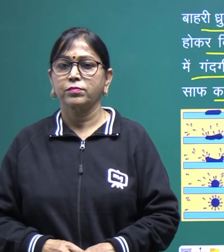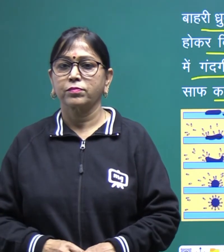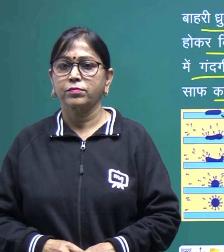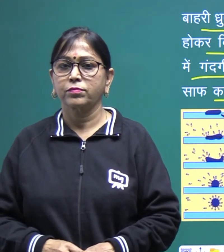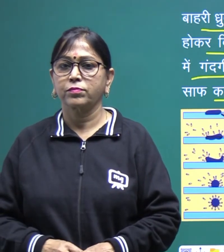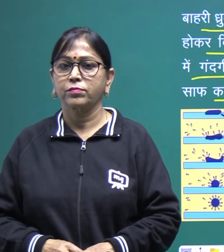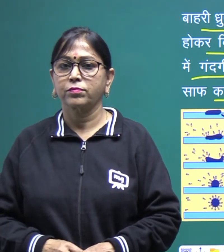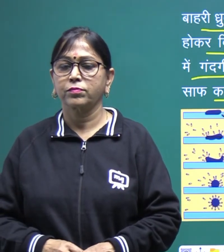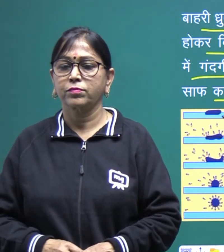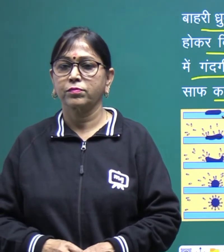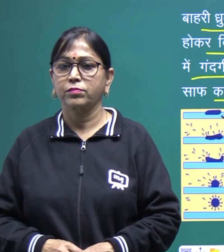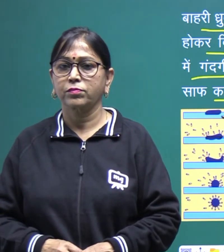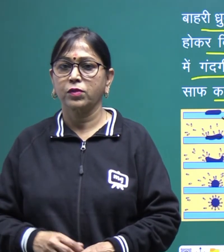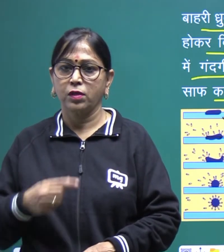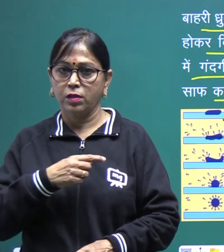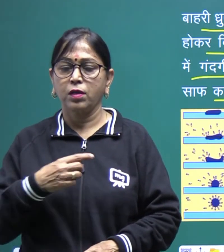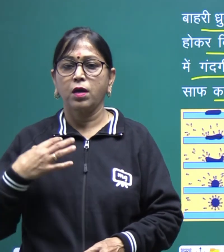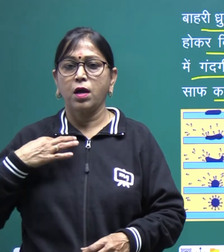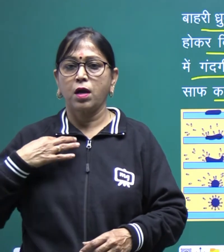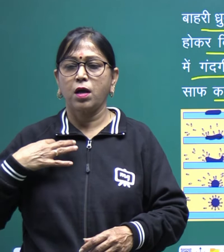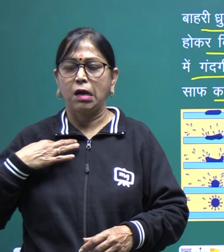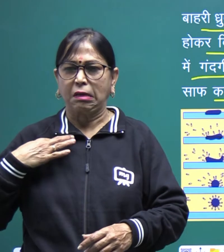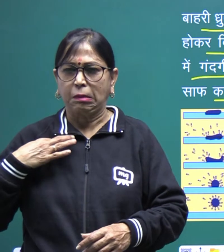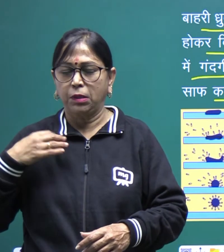ये कपड़े पर मैल लगा हुआ है।